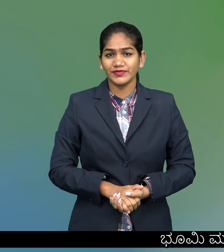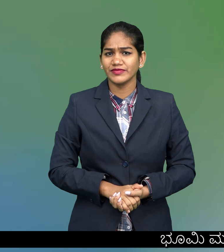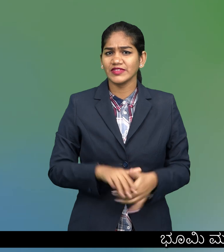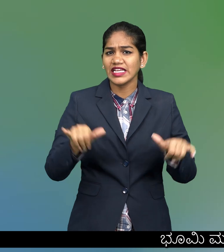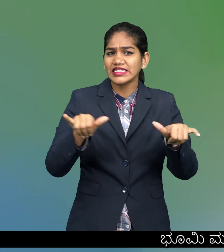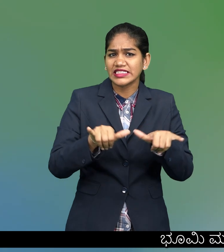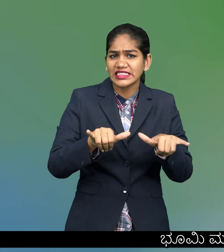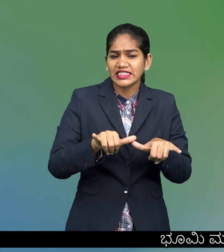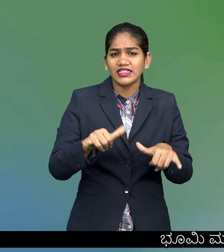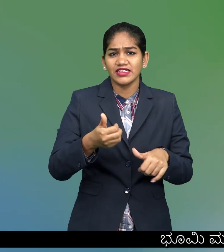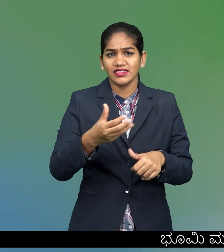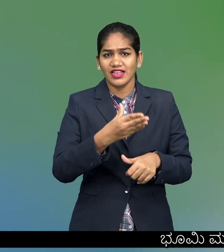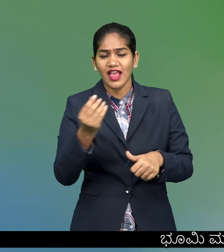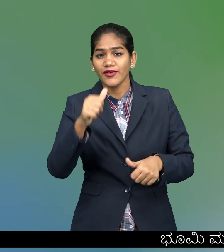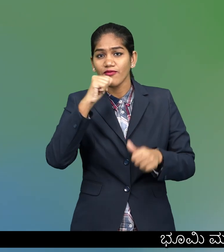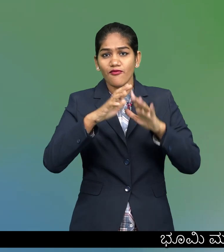ಭೂಮಿ ಮತ್ತು ನೀರಿನ ಸಂಬಂಧ.